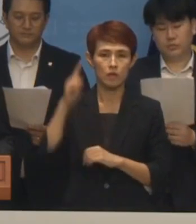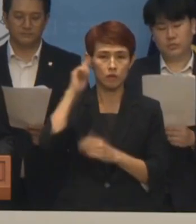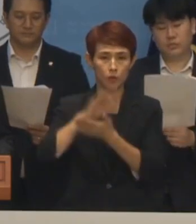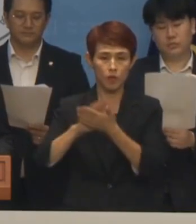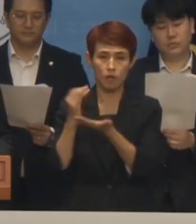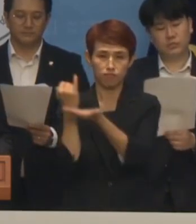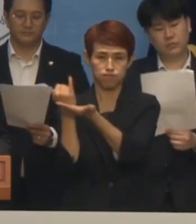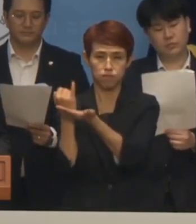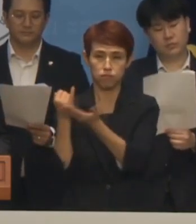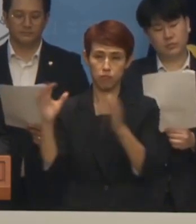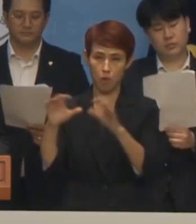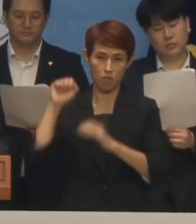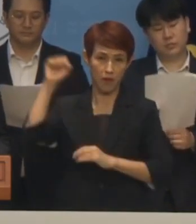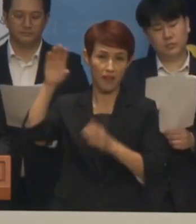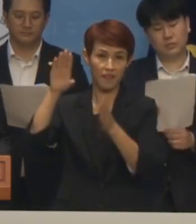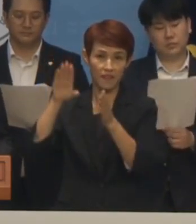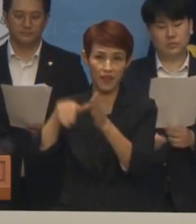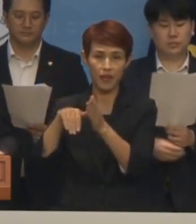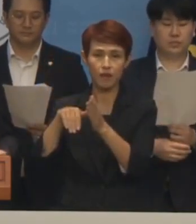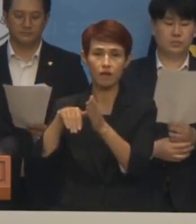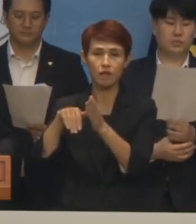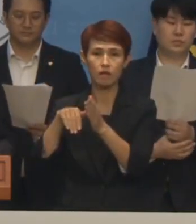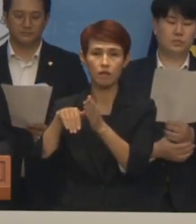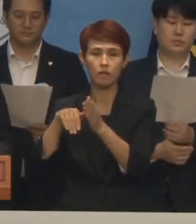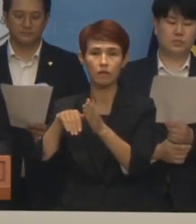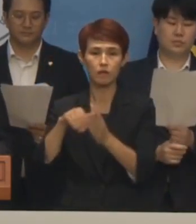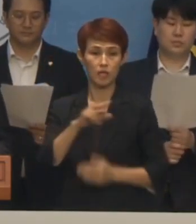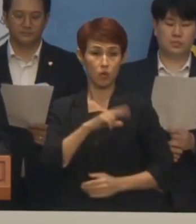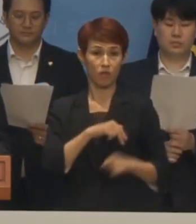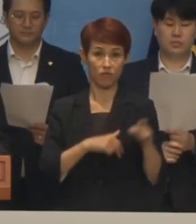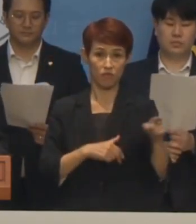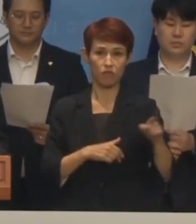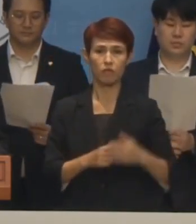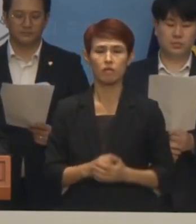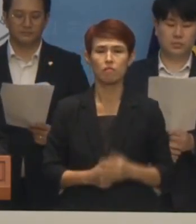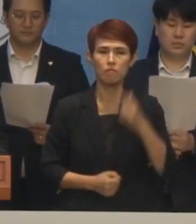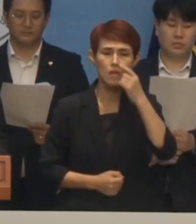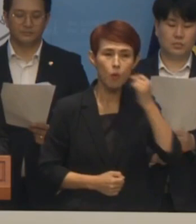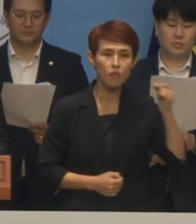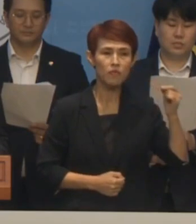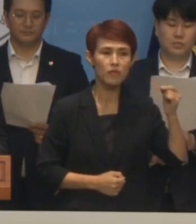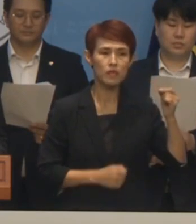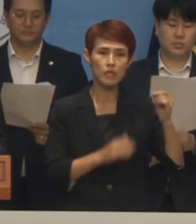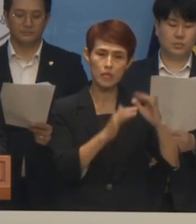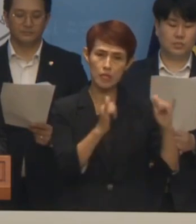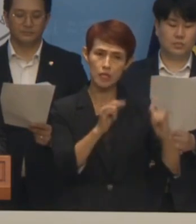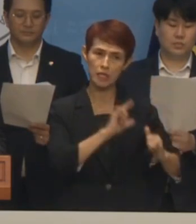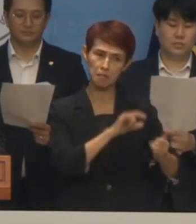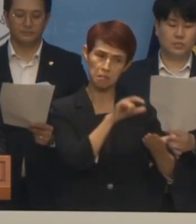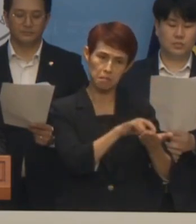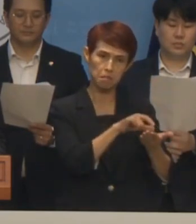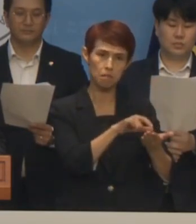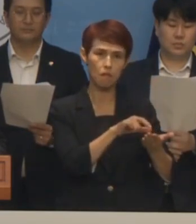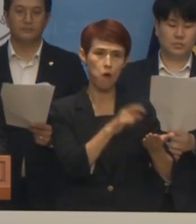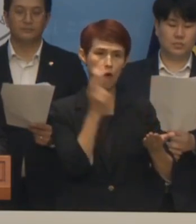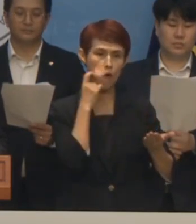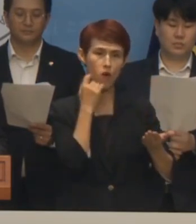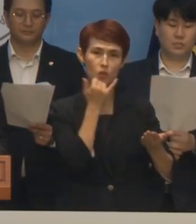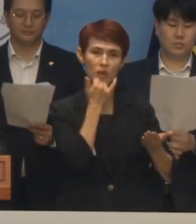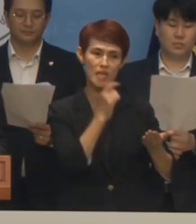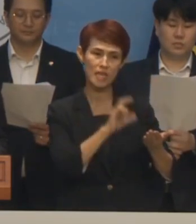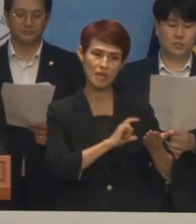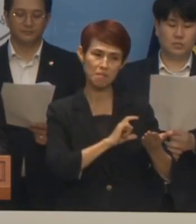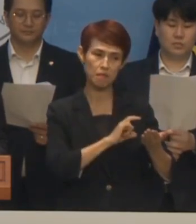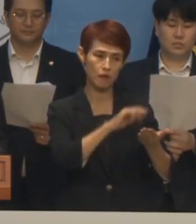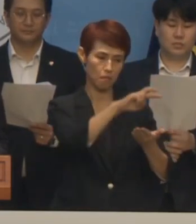집회에서 레오나드 디테리히 미테구 의원은 처음에는 일본인 이름으로 그리고 점차 가짜 독일인 이름으로